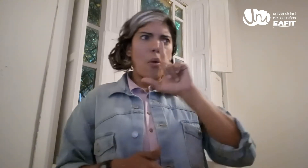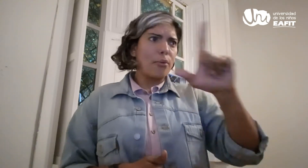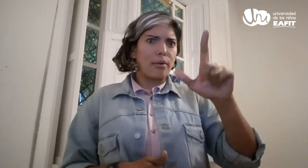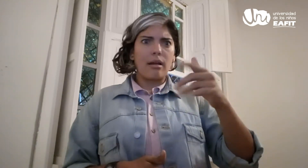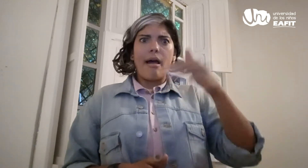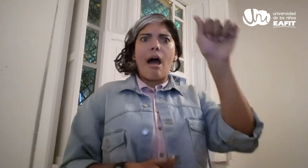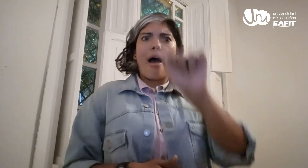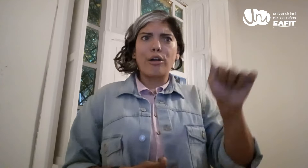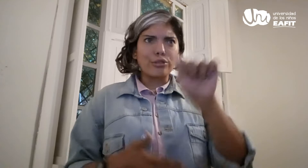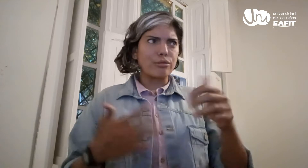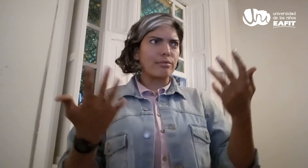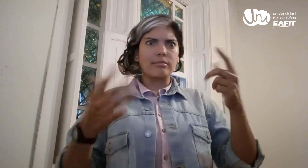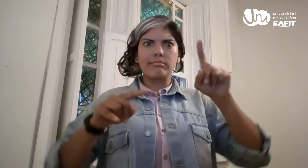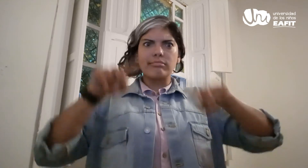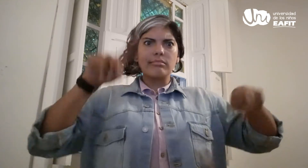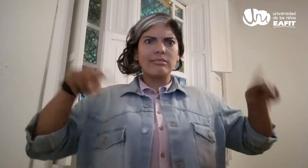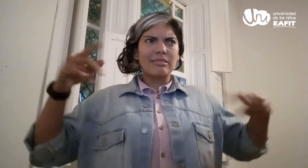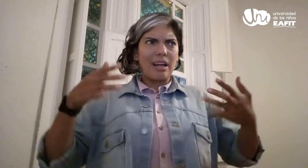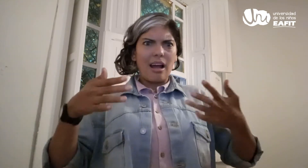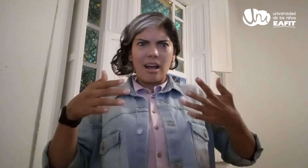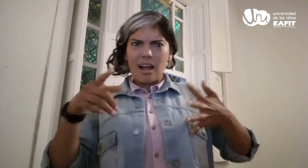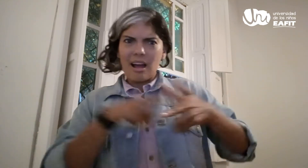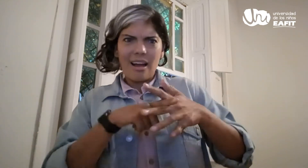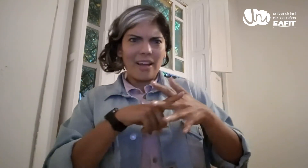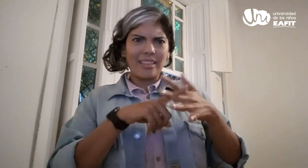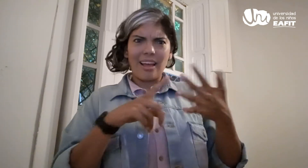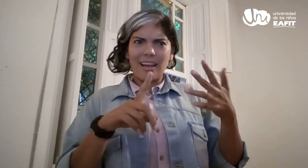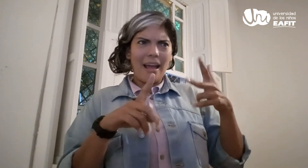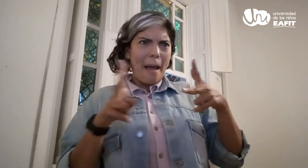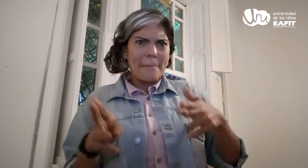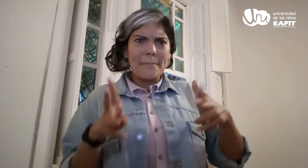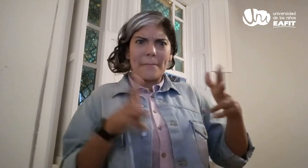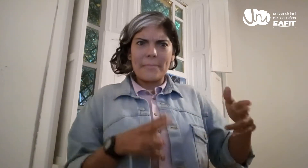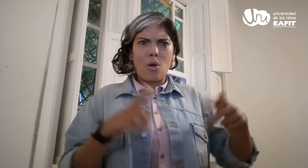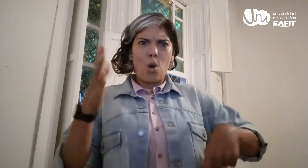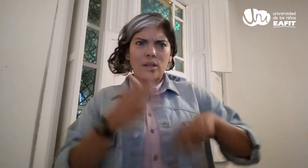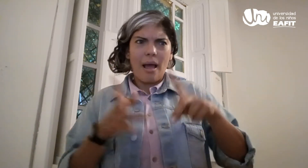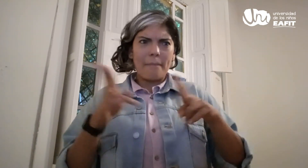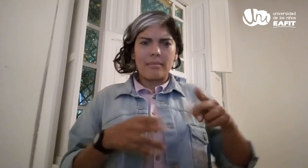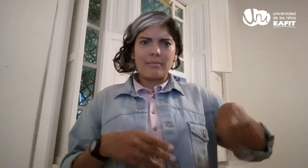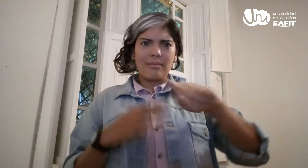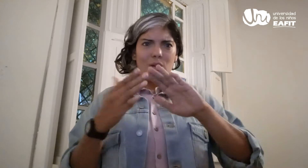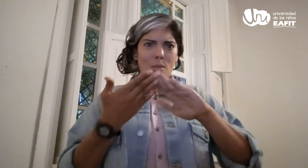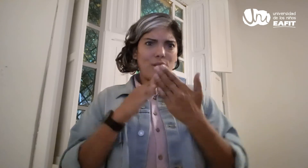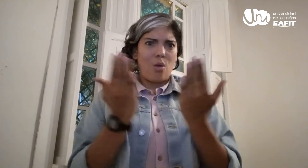personal idóneo para garantizar los procesos adecuados. Los contratos de los modelos de lengua y cultura y de los intérpretes siempre